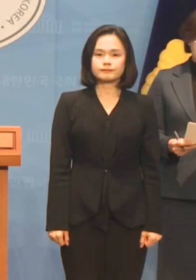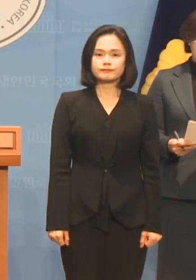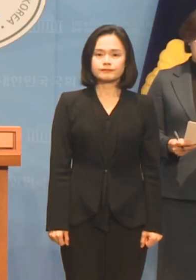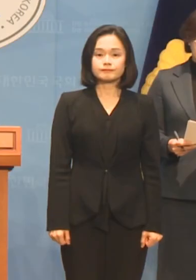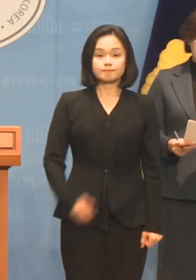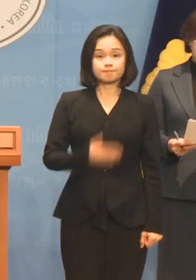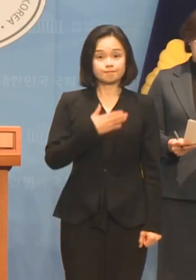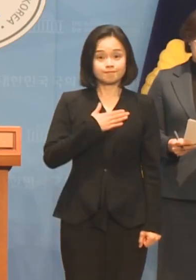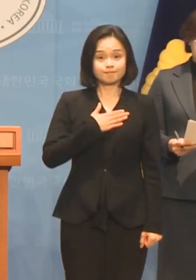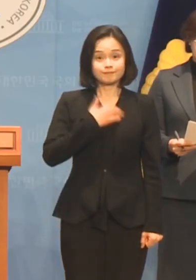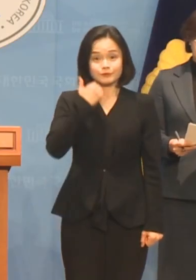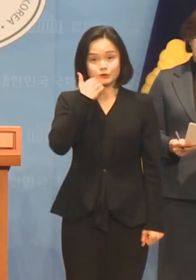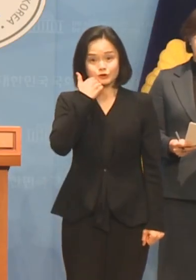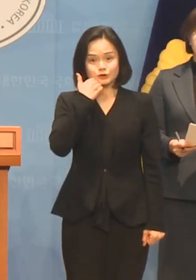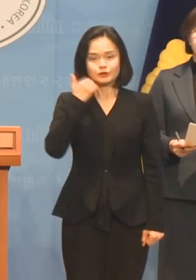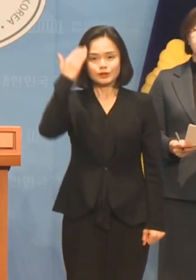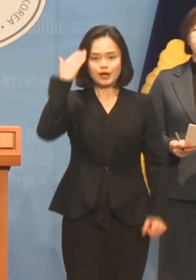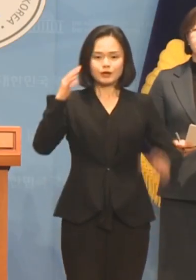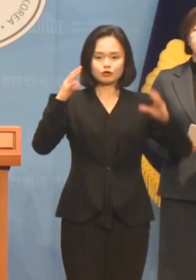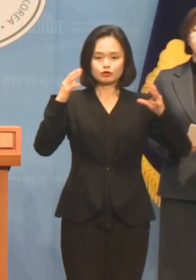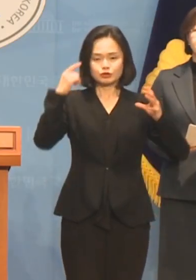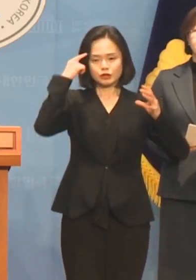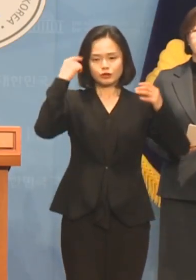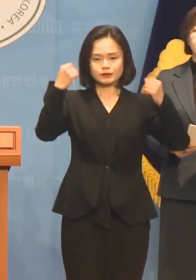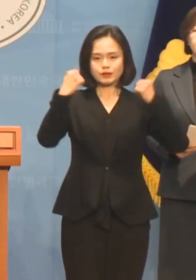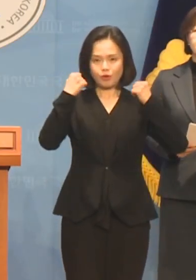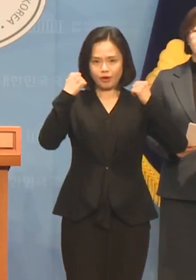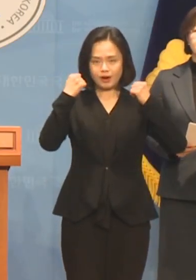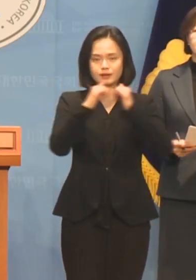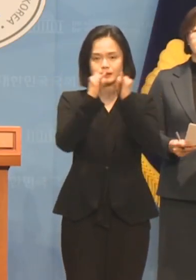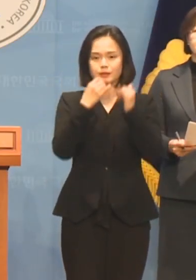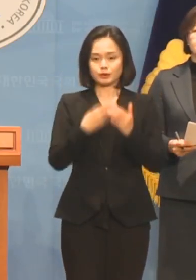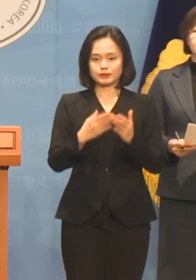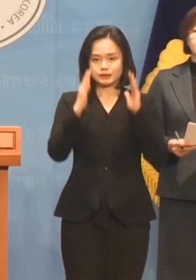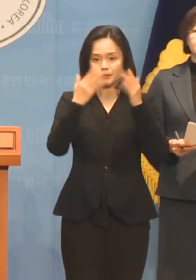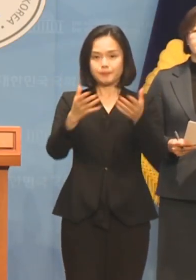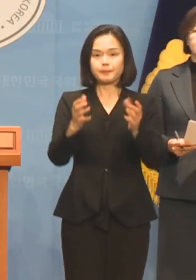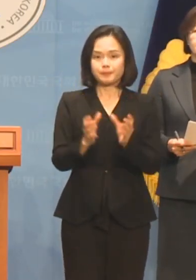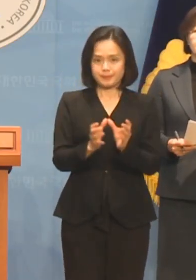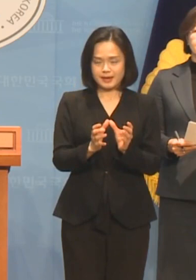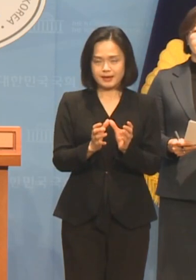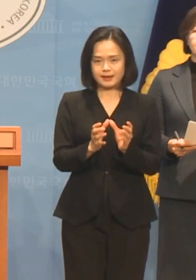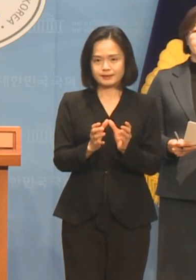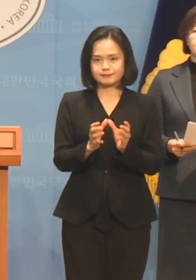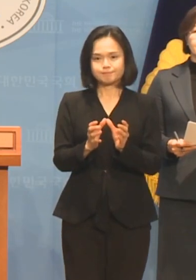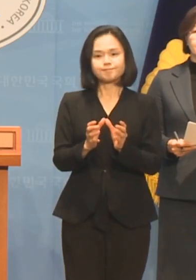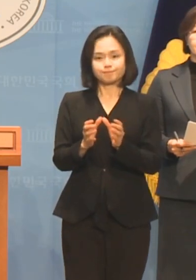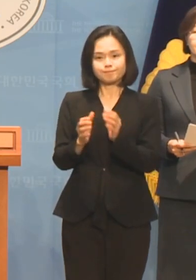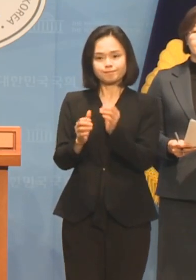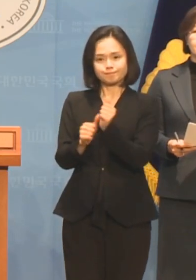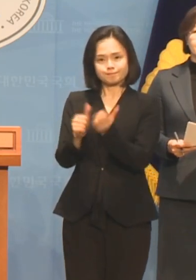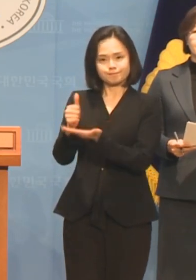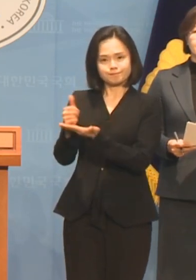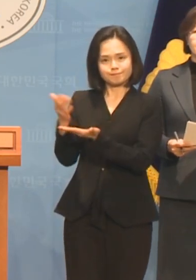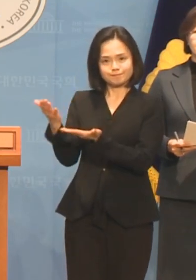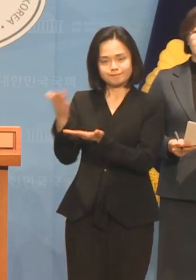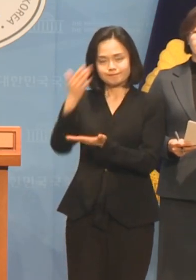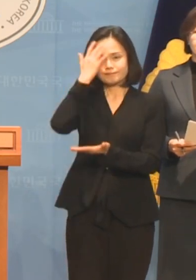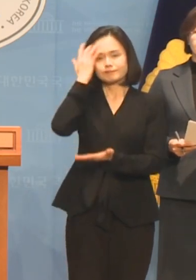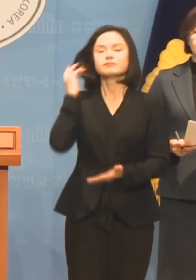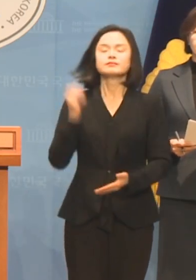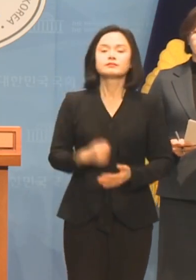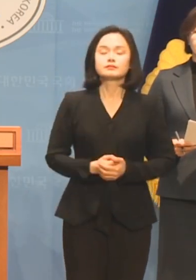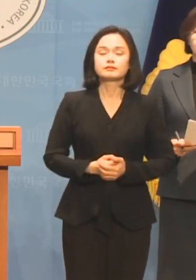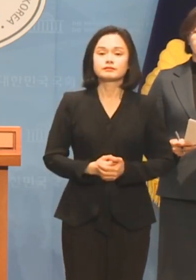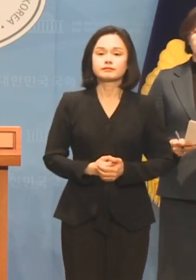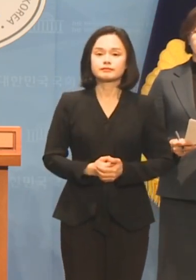저는 한국정신건강사회복지사협회 차기 회장 김용진입니다. 앞서 말씀하신 교수님들의 의견에